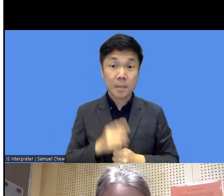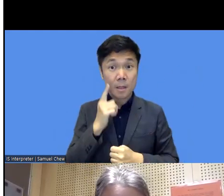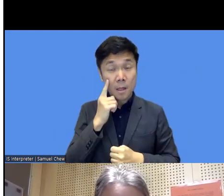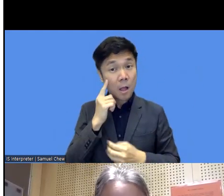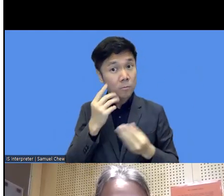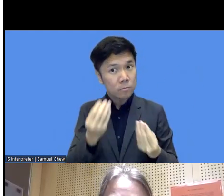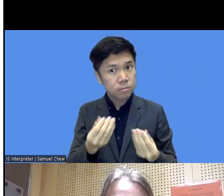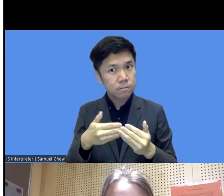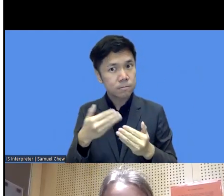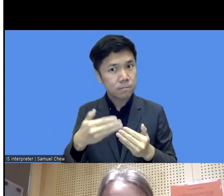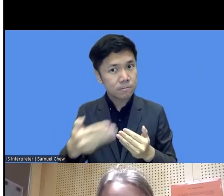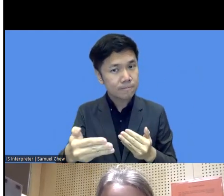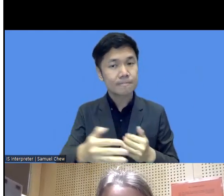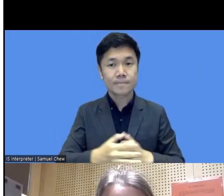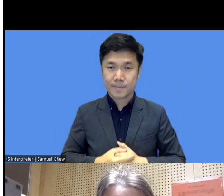veamos juntos.